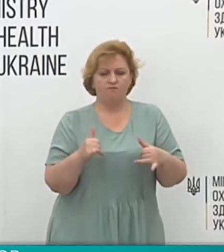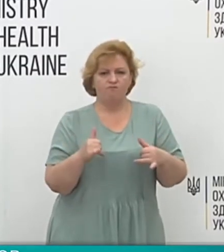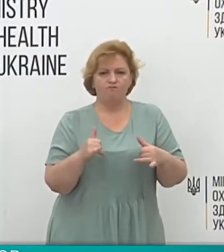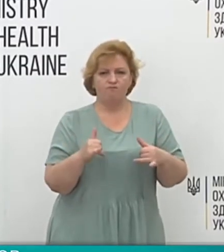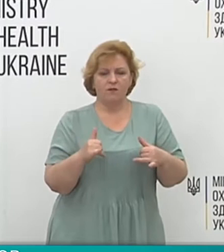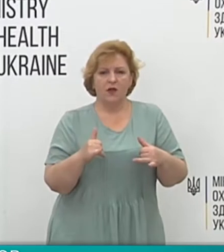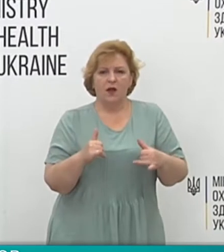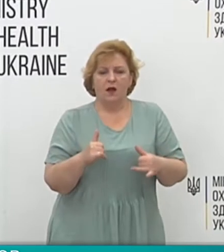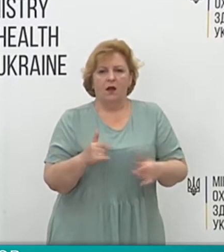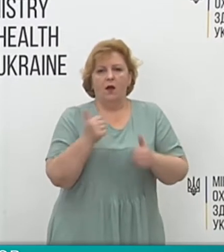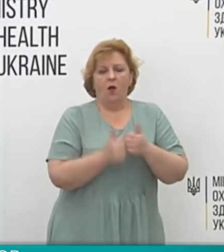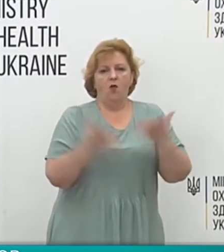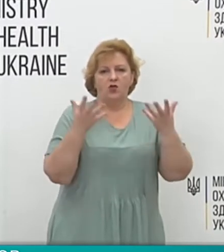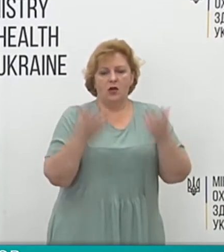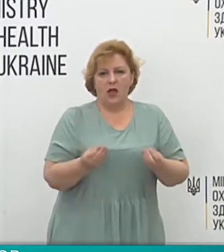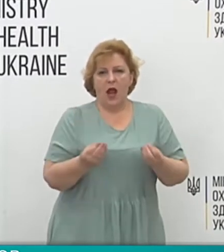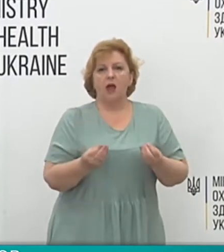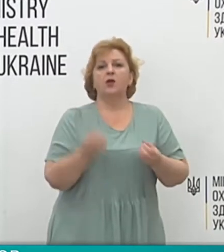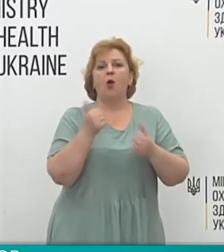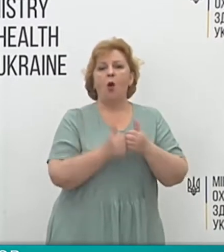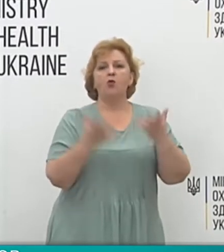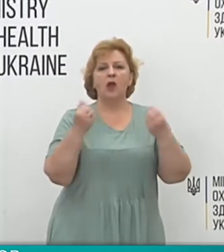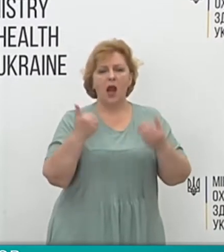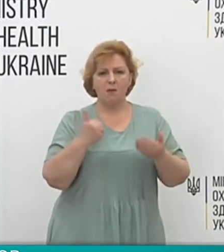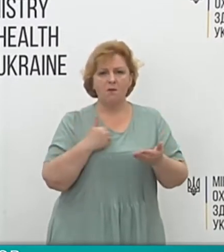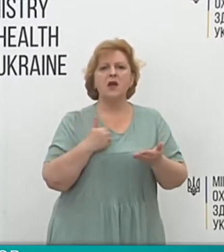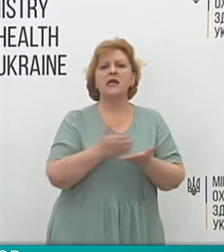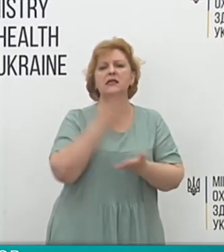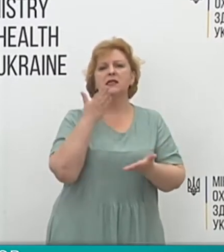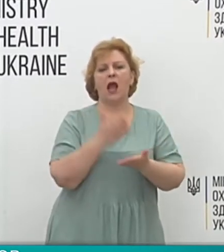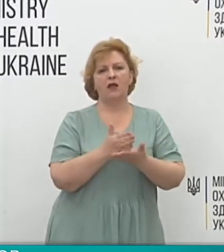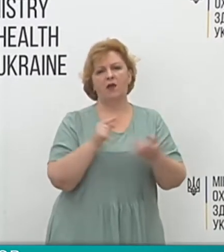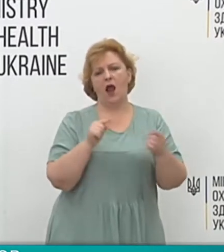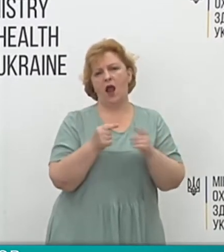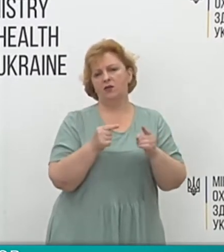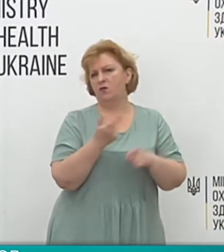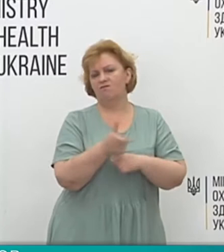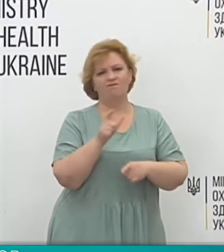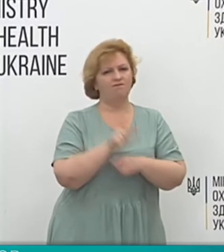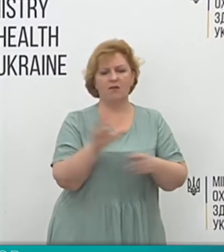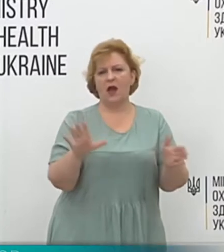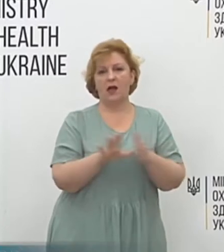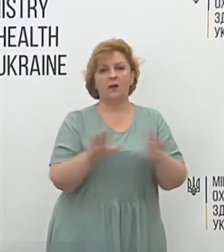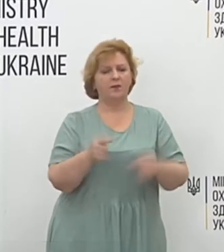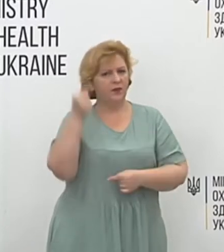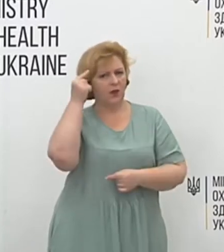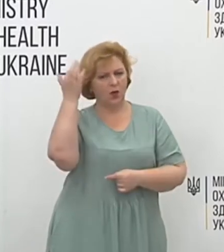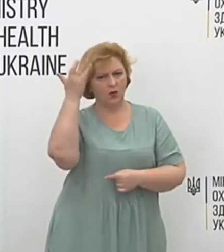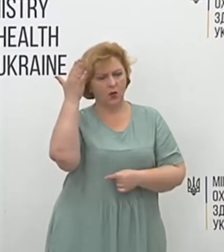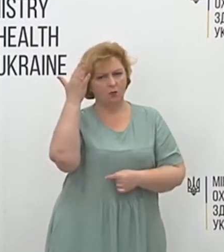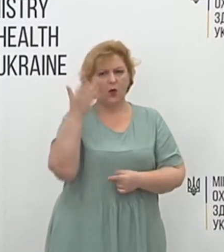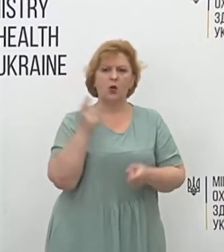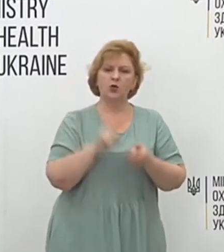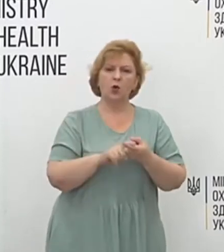дня. Кожного дня практично ми ставимо антирекорди. Давайте вже задумаємо щодо свого відношення